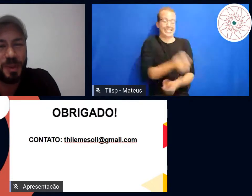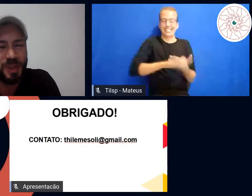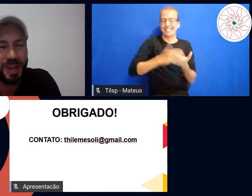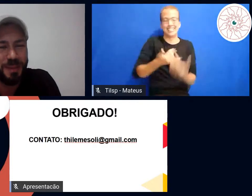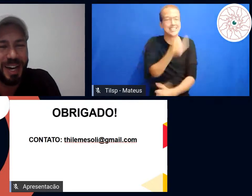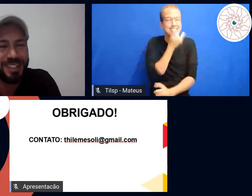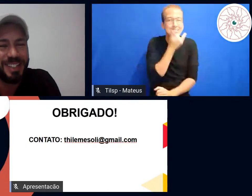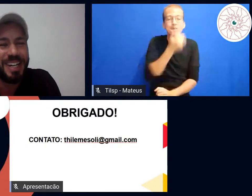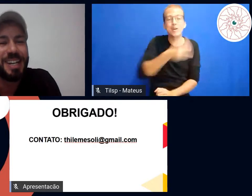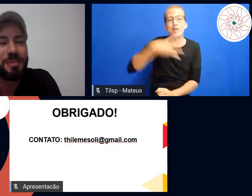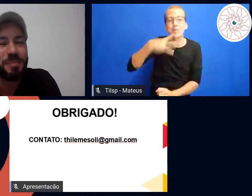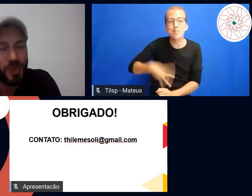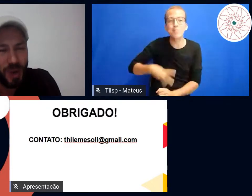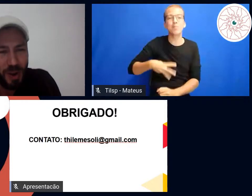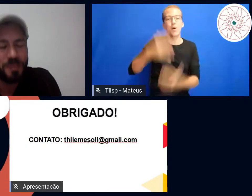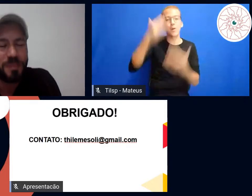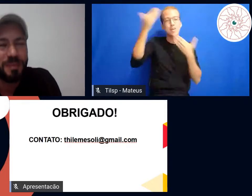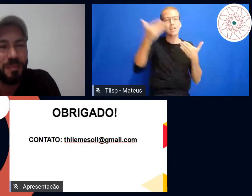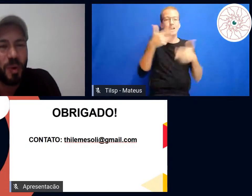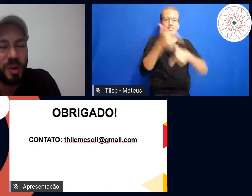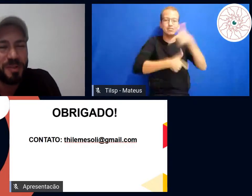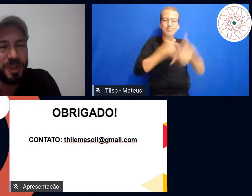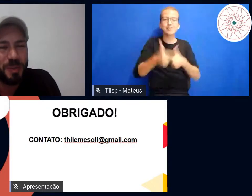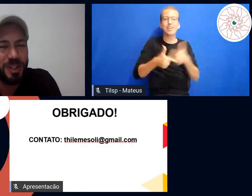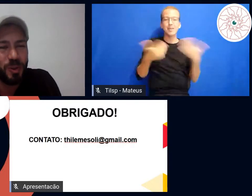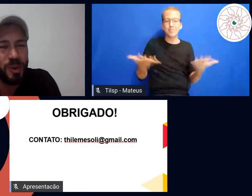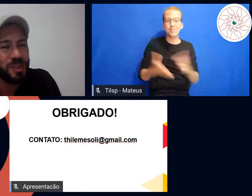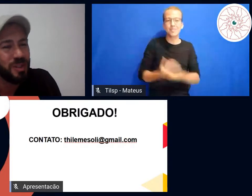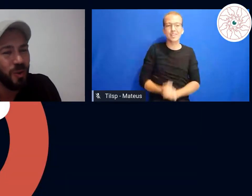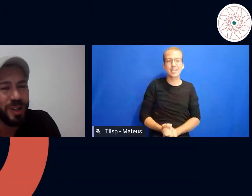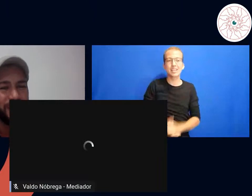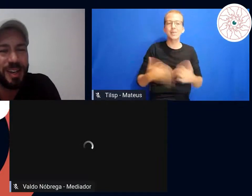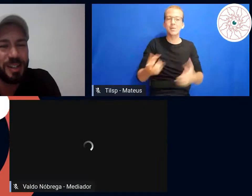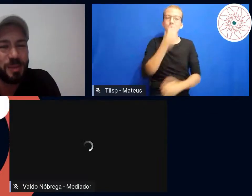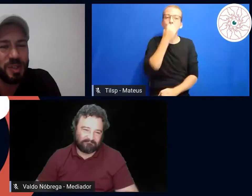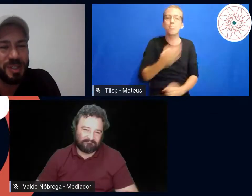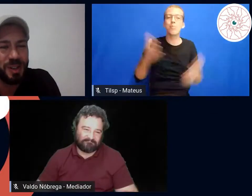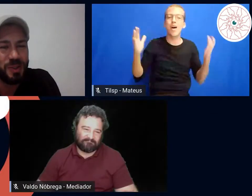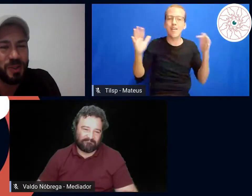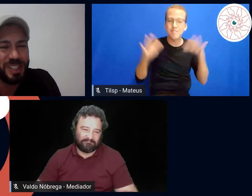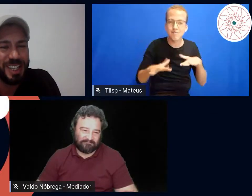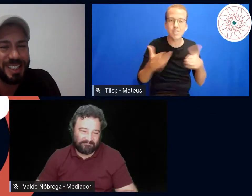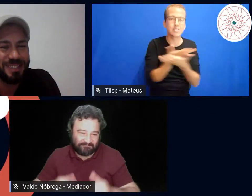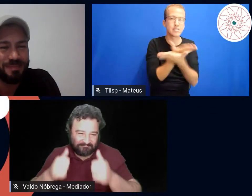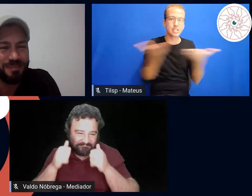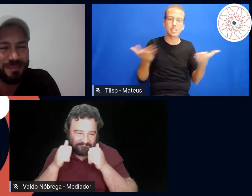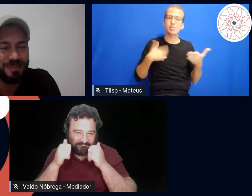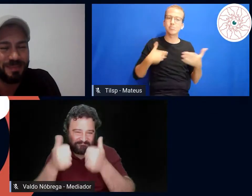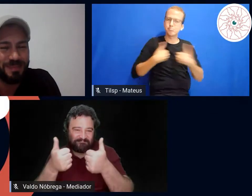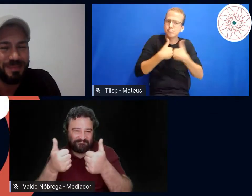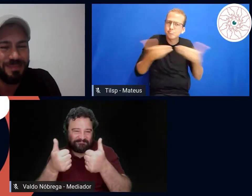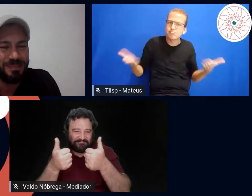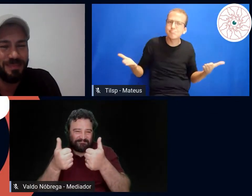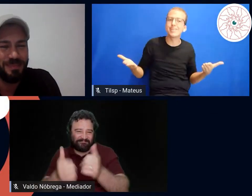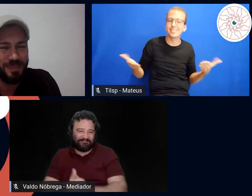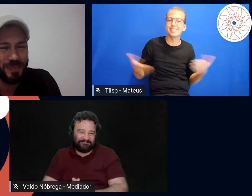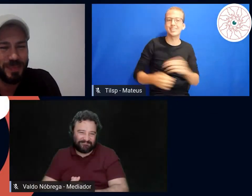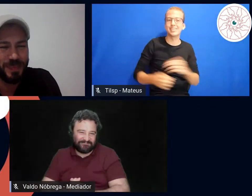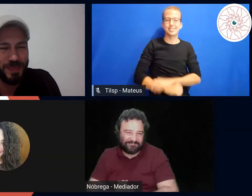muito obrigado pelo seu trabalho, pessoal. Um bom evento para todos e tô aqui à disposição de vocês.